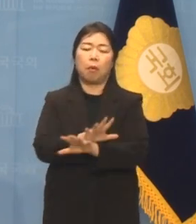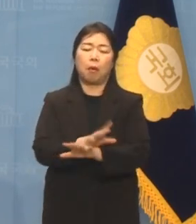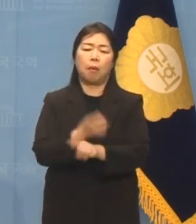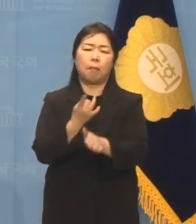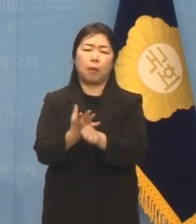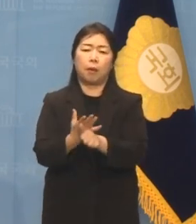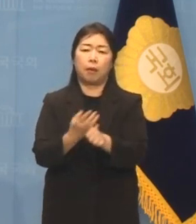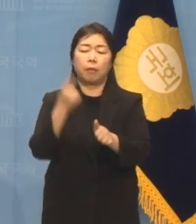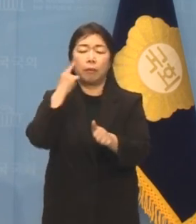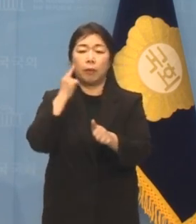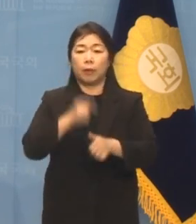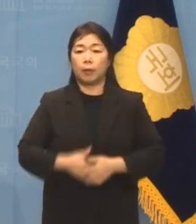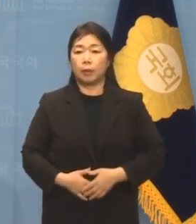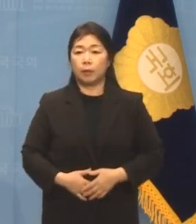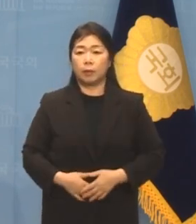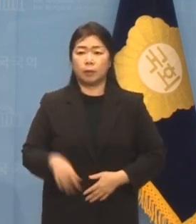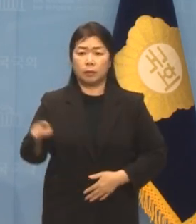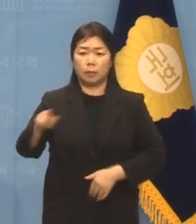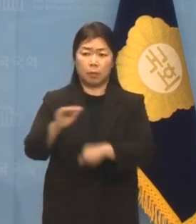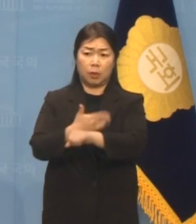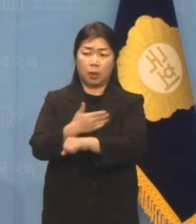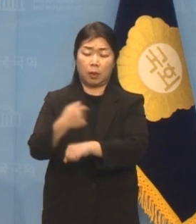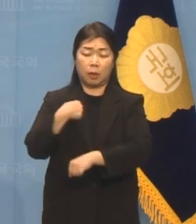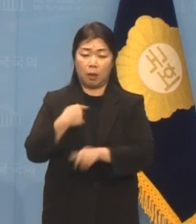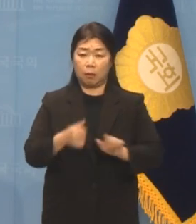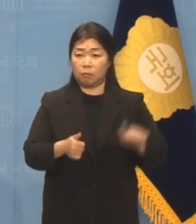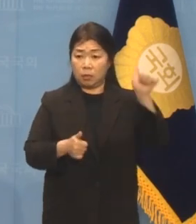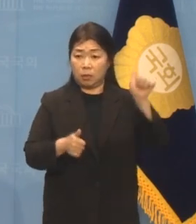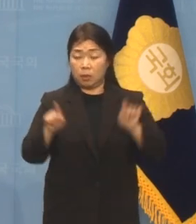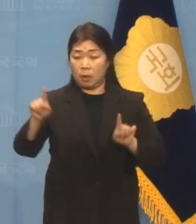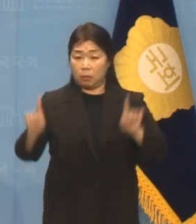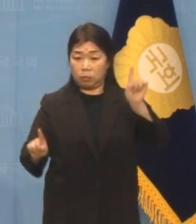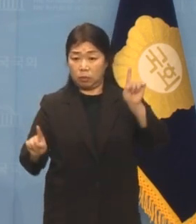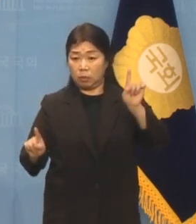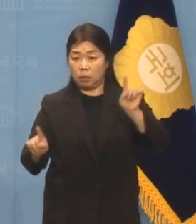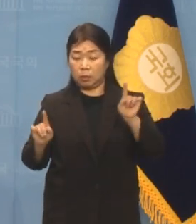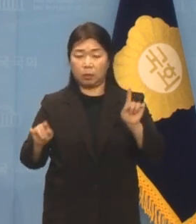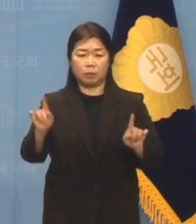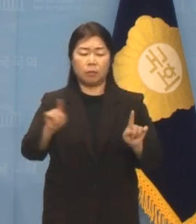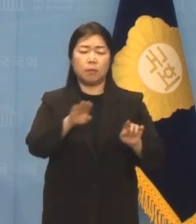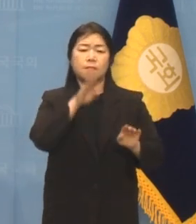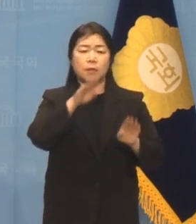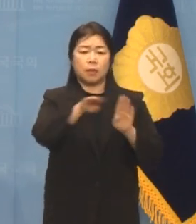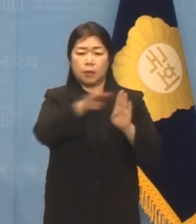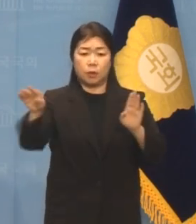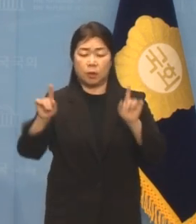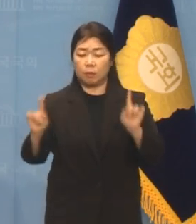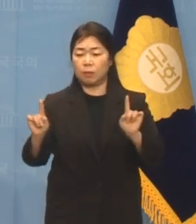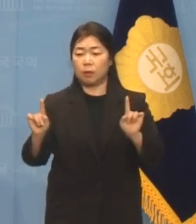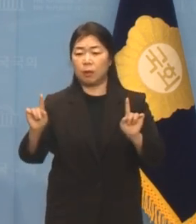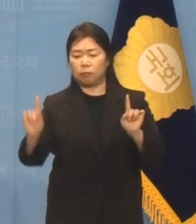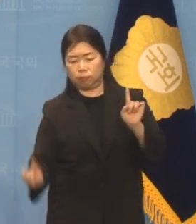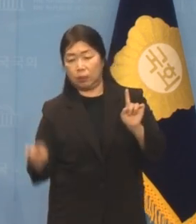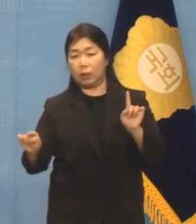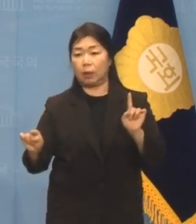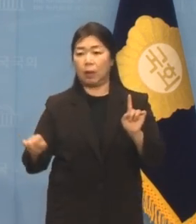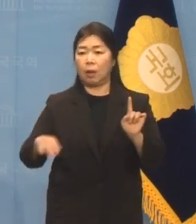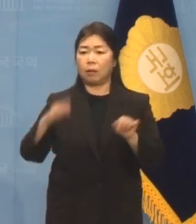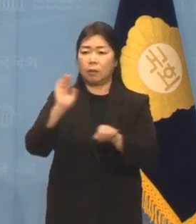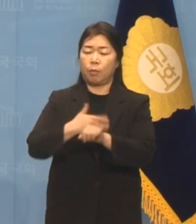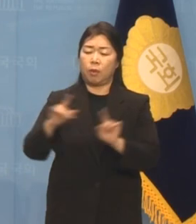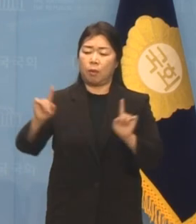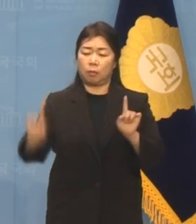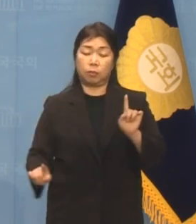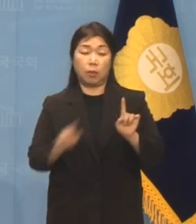하십니까 저쪽이 못하면 우리가 올라가는 퇴행적 시속 게임 거대양당의 극단적 대결